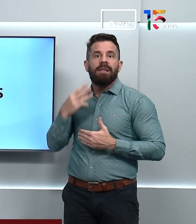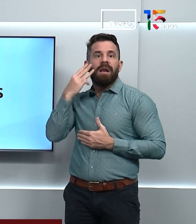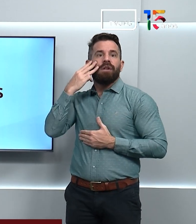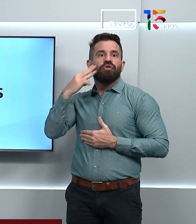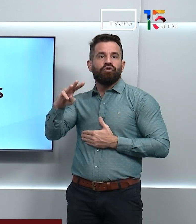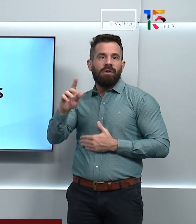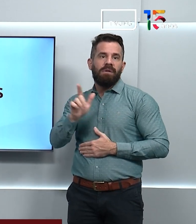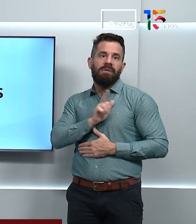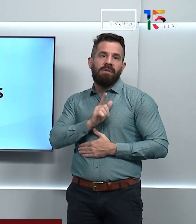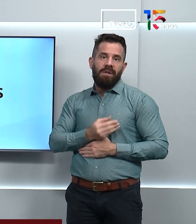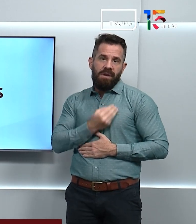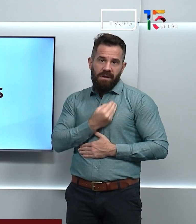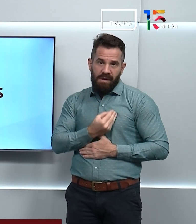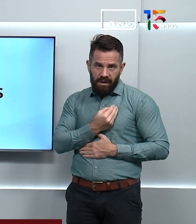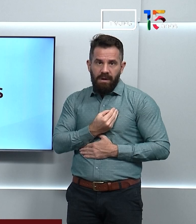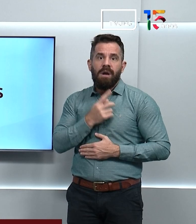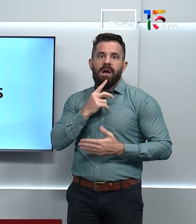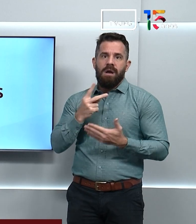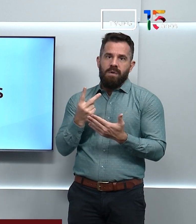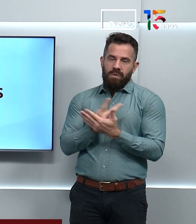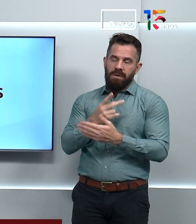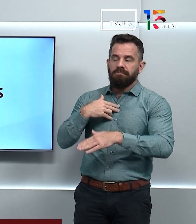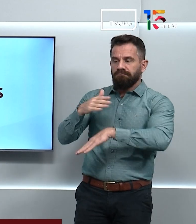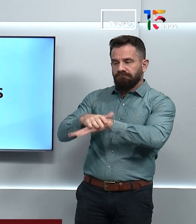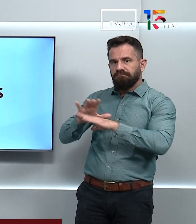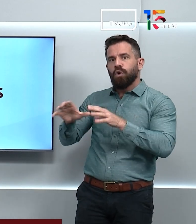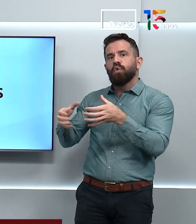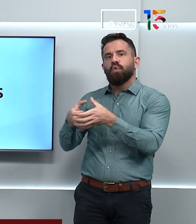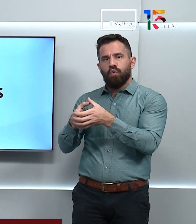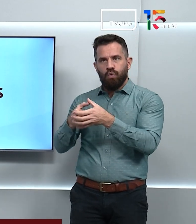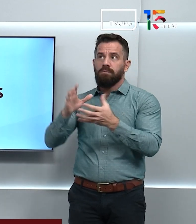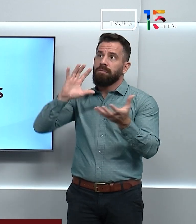Informações Meteorológicas e Hidrológicas de Goiás.